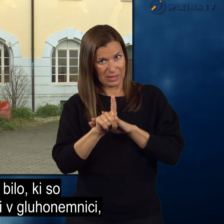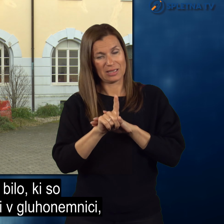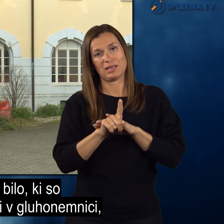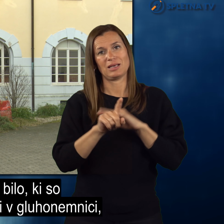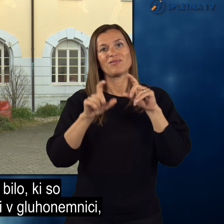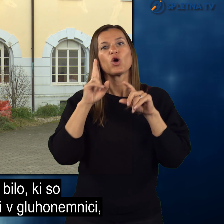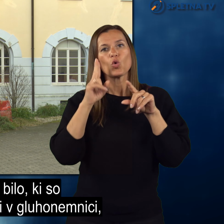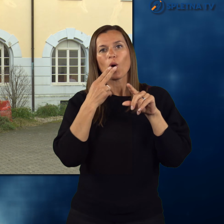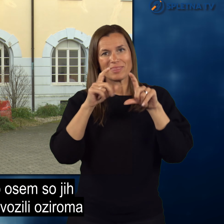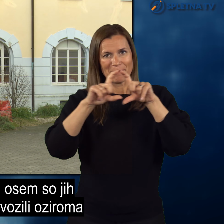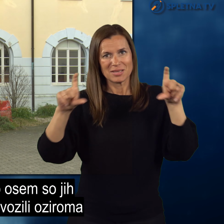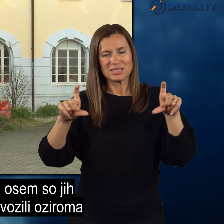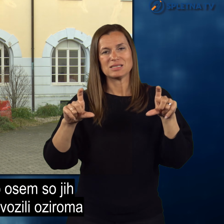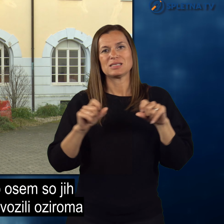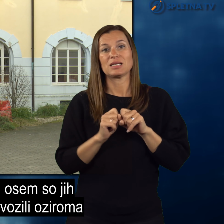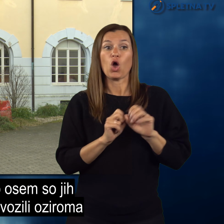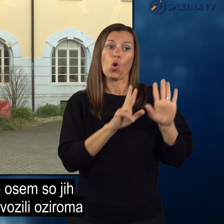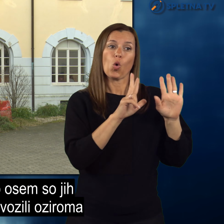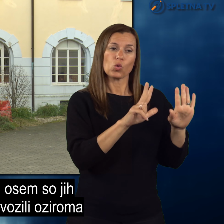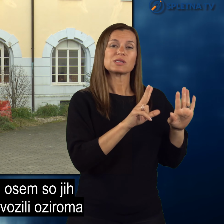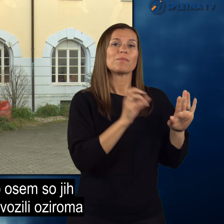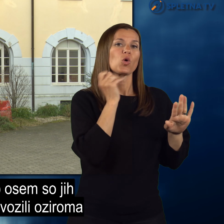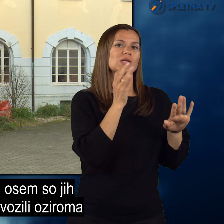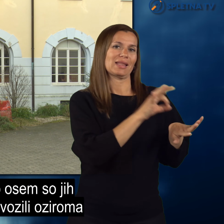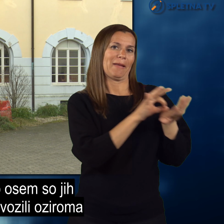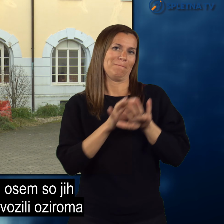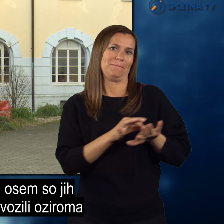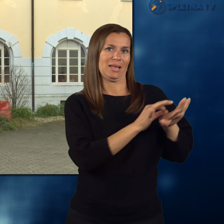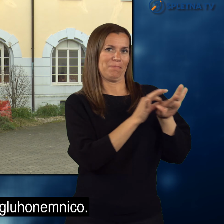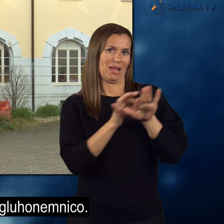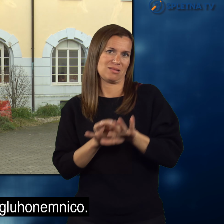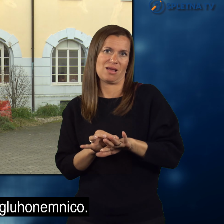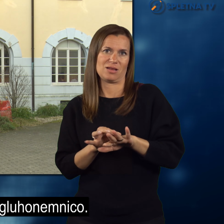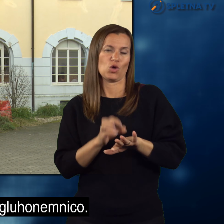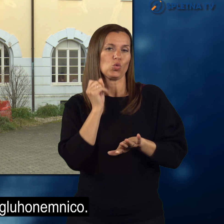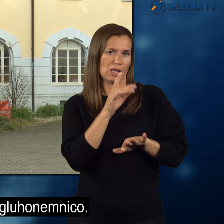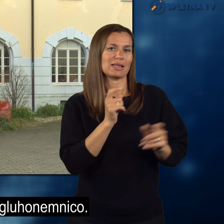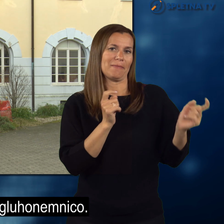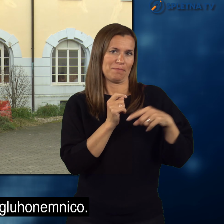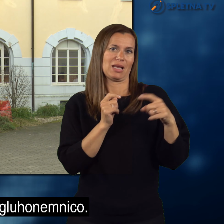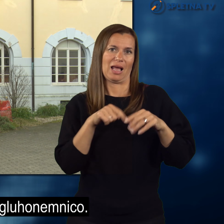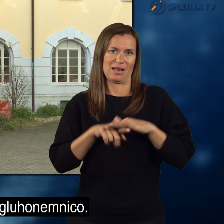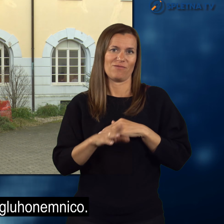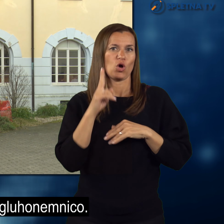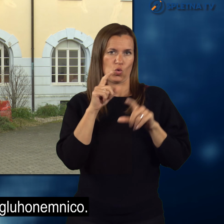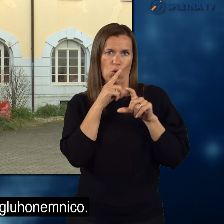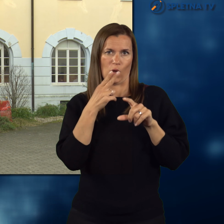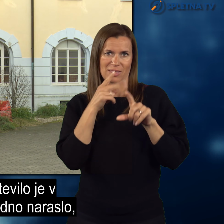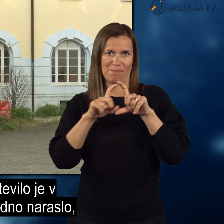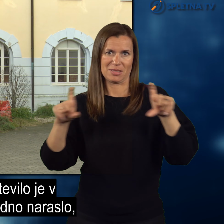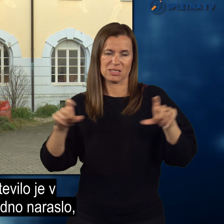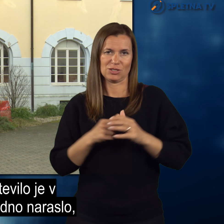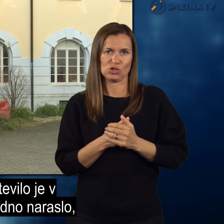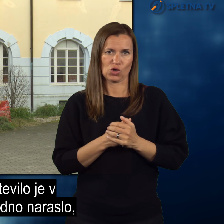v gluhonemnici, medtem ko 8 so vsak dan jih vozili oziroma so prihajali v gluhonemnico. No,